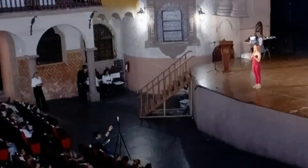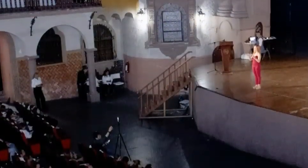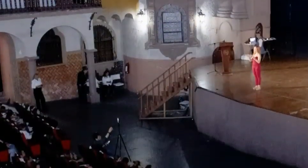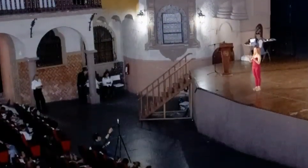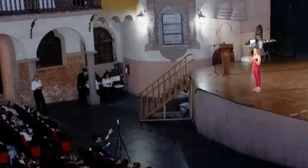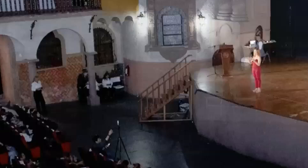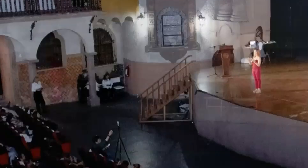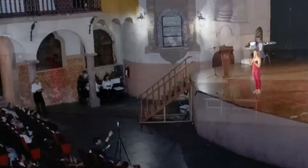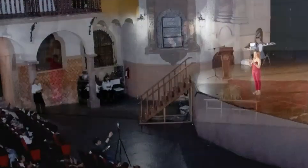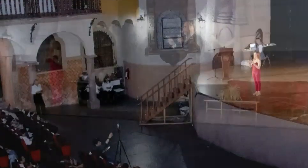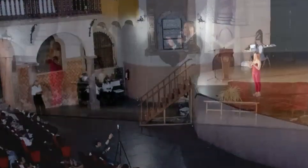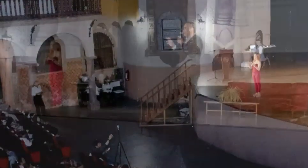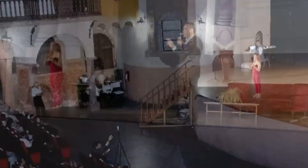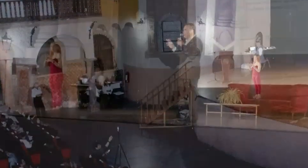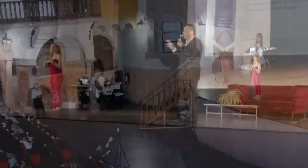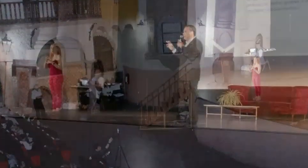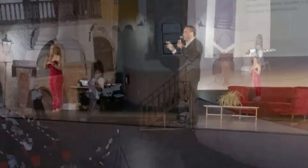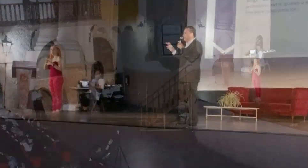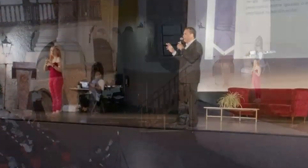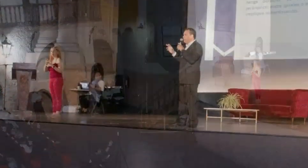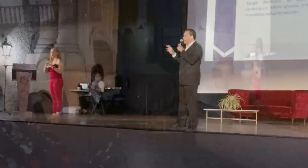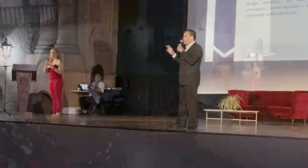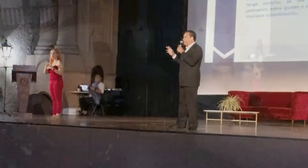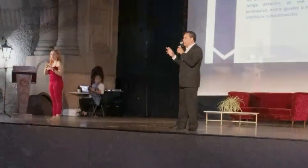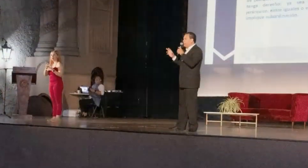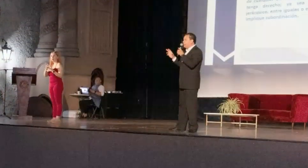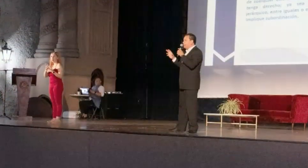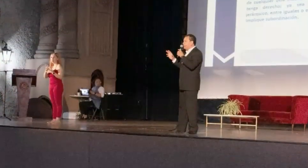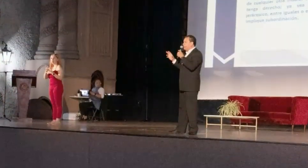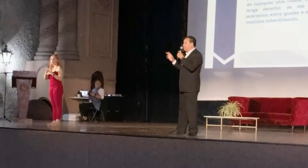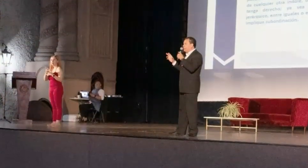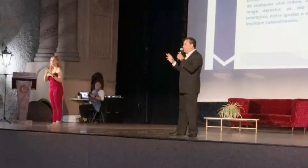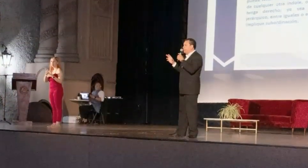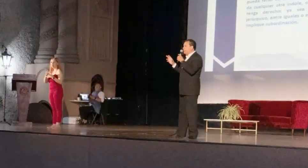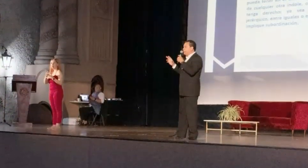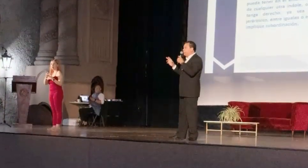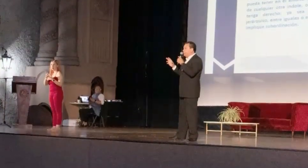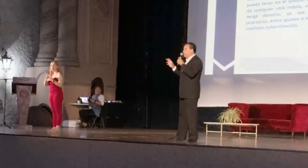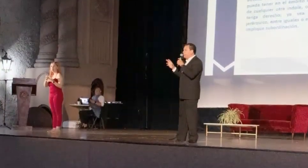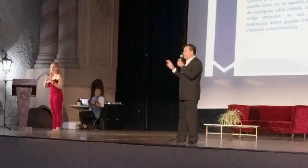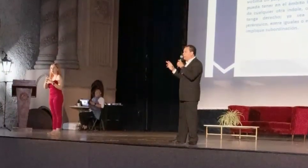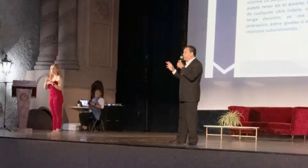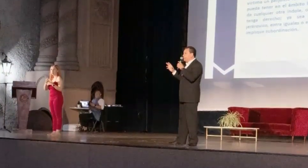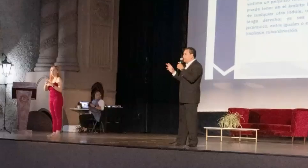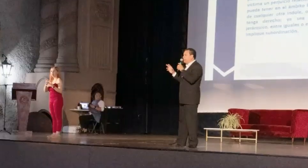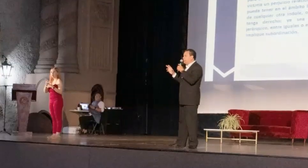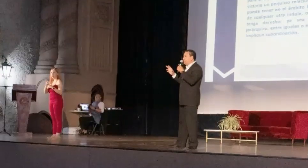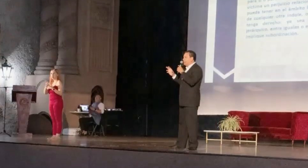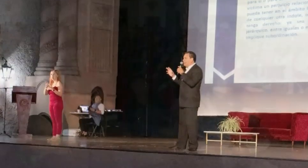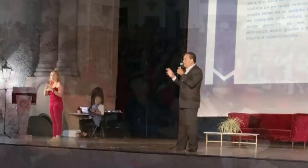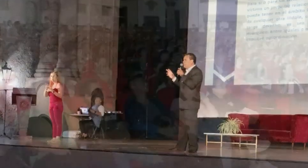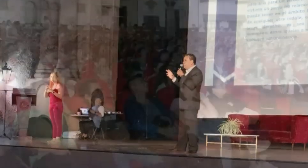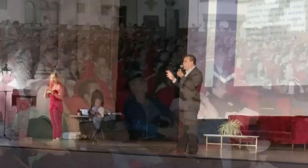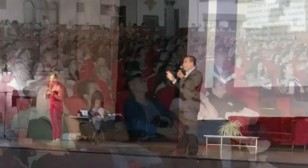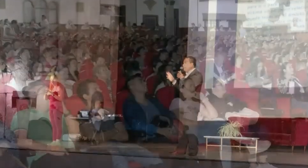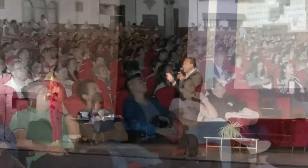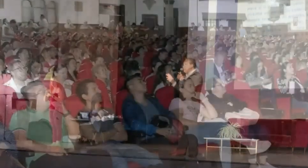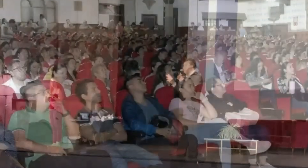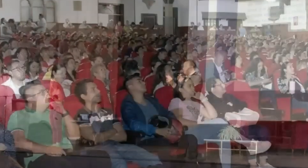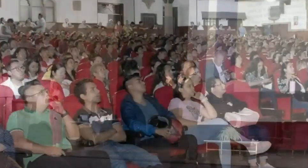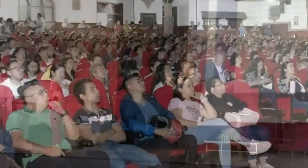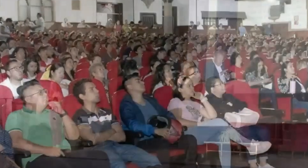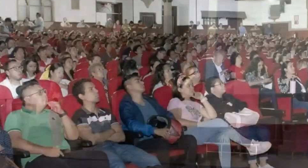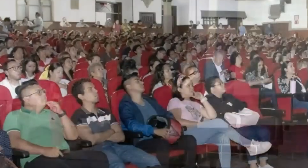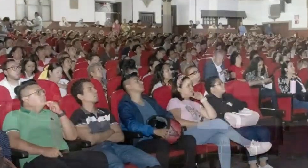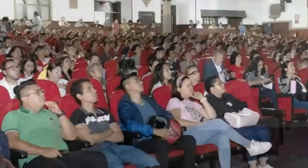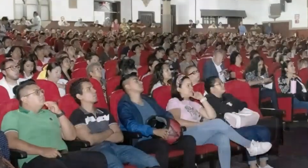viviendo la fiscalía forma parte del grupo Estatal para la prevención del embarazo de adolescentes gpa el cual fue formado con el objetivo de brindar